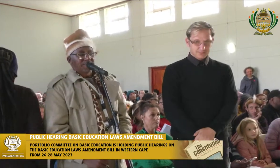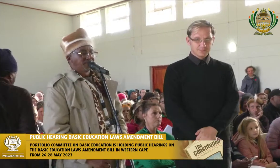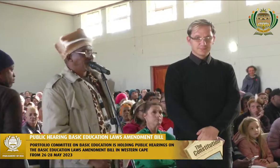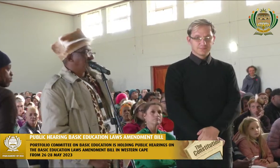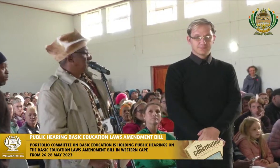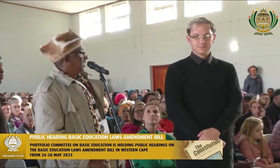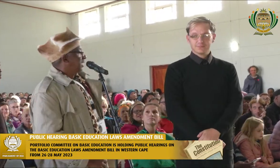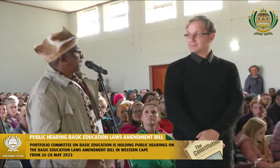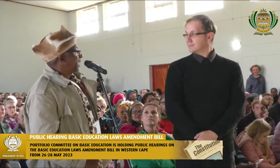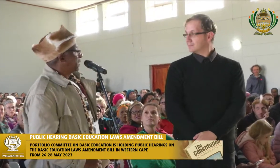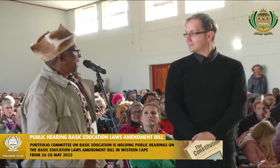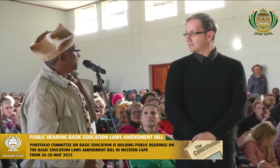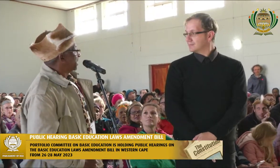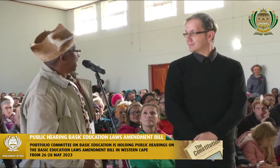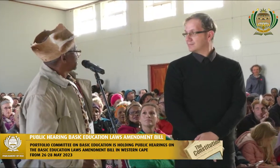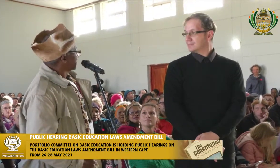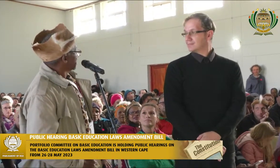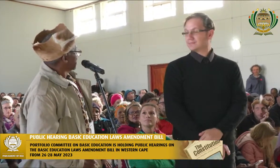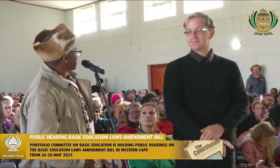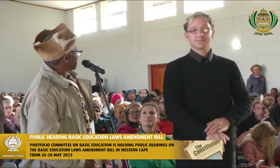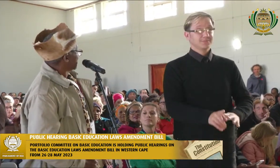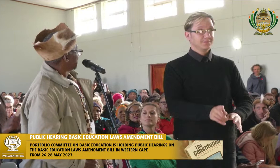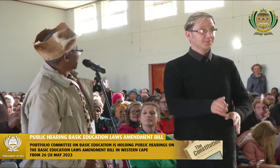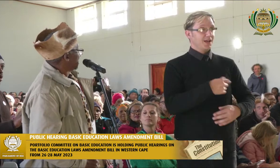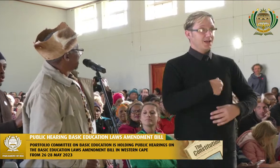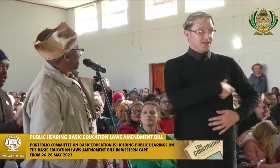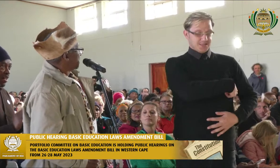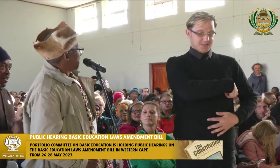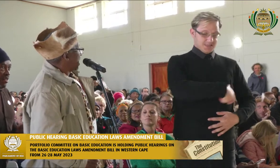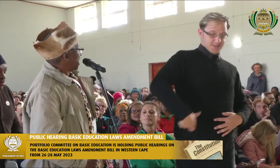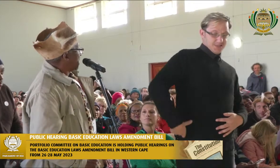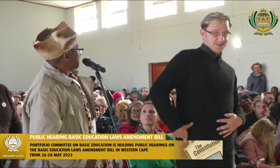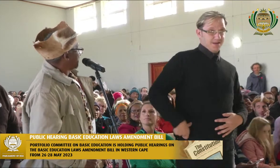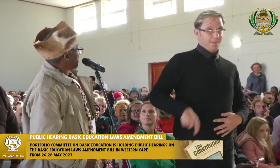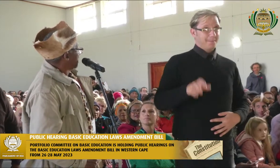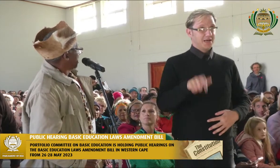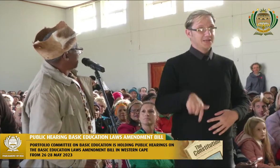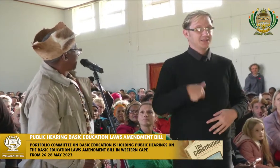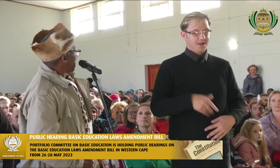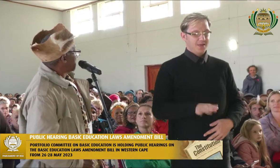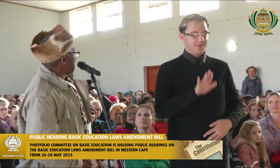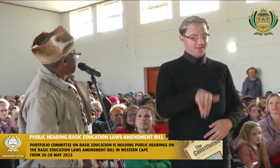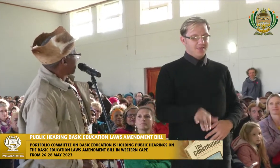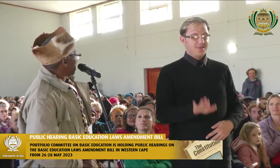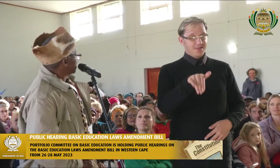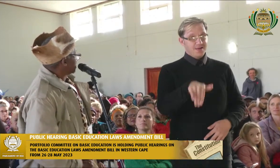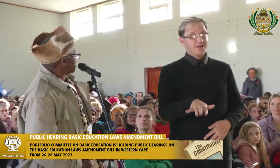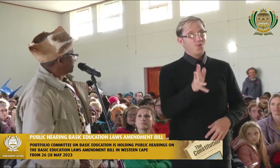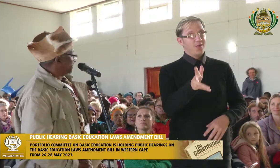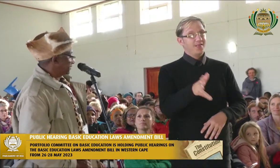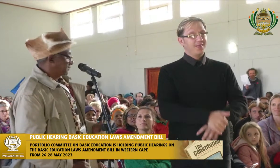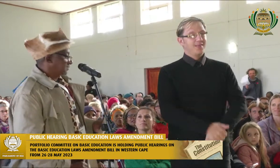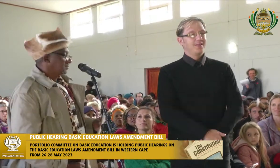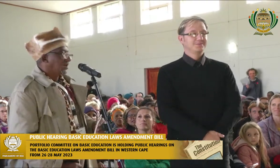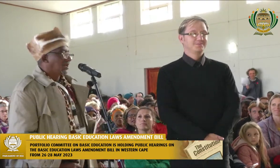Buckle up, it will be a bumpy ride. Buckle up, it will be a bumpy